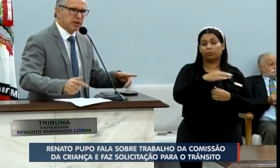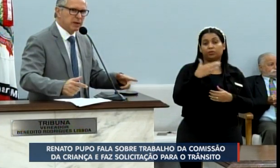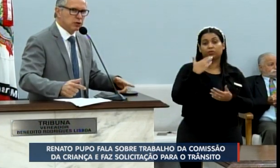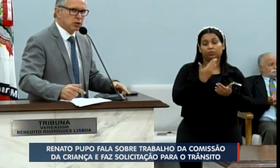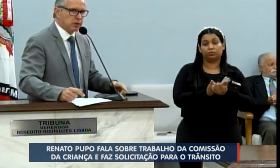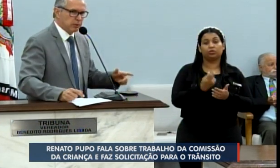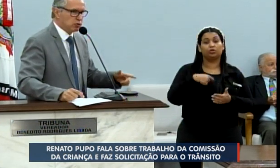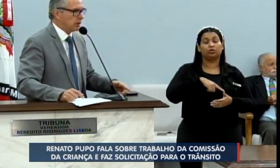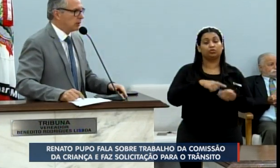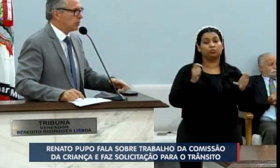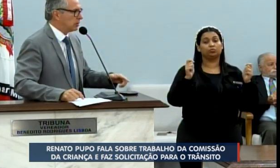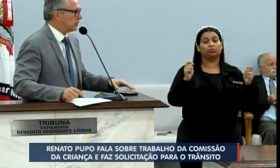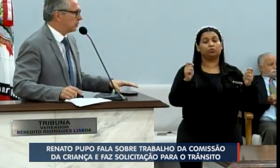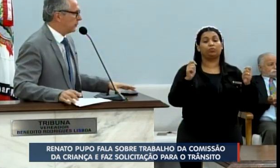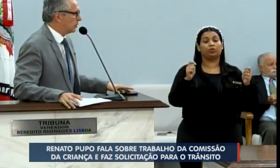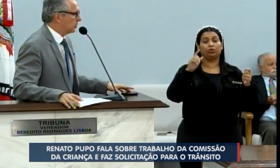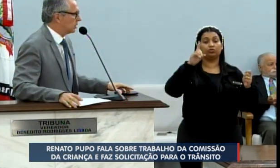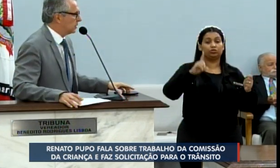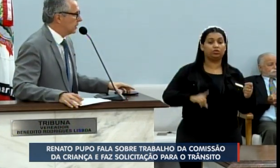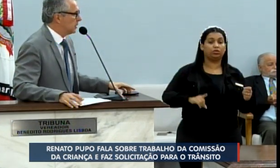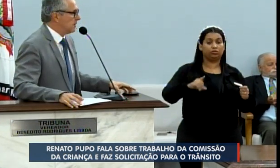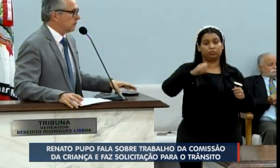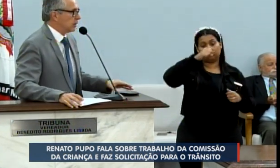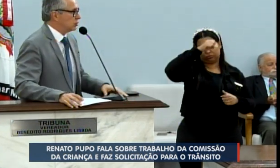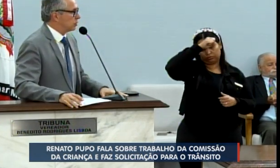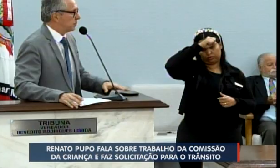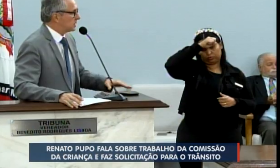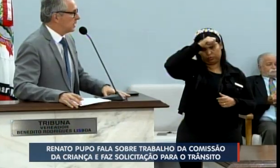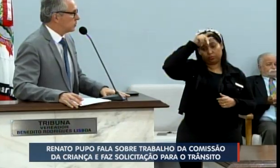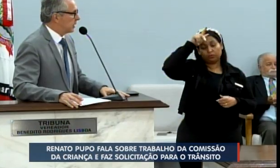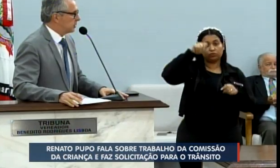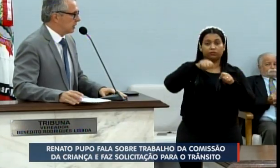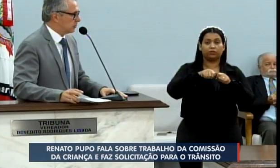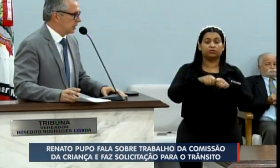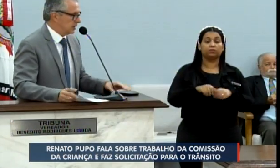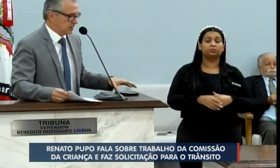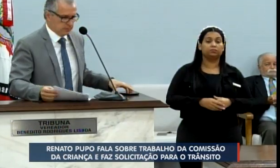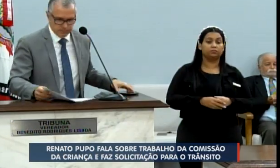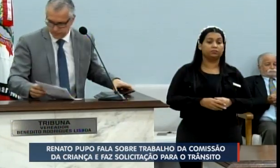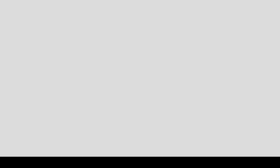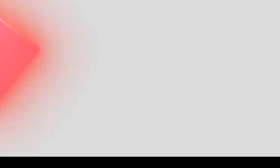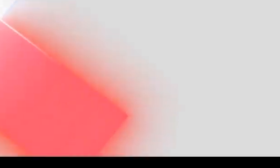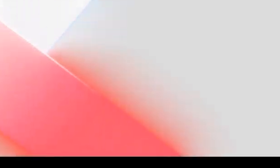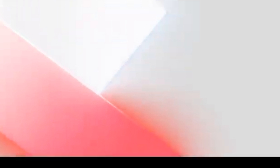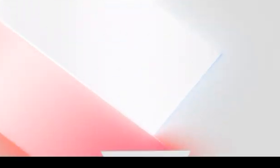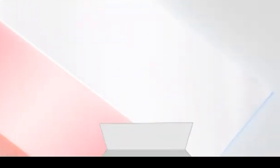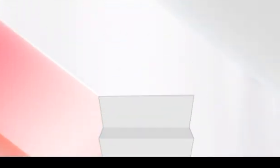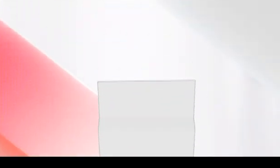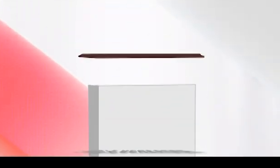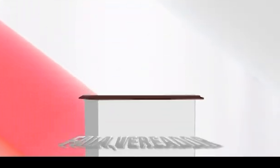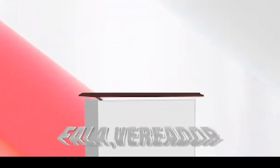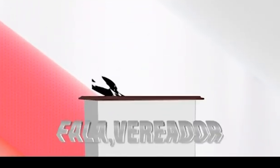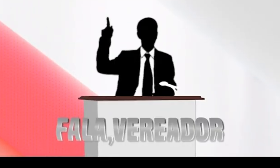nós estamos reivindicando. É um direito e é um dever da prefeitura atender. Tem dito, presidente. Obrigado pela tolerância.